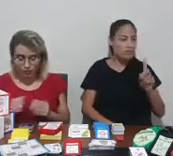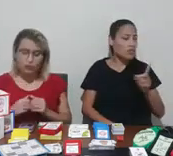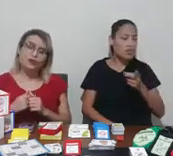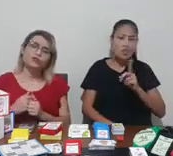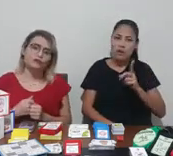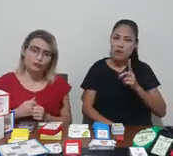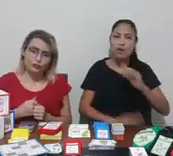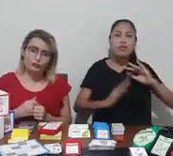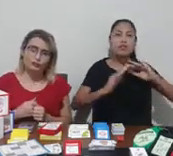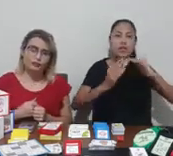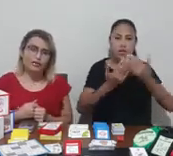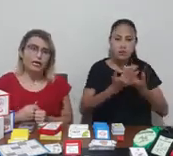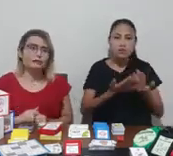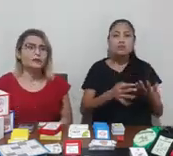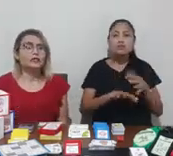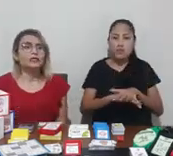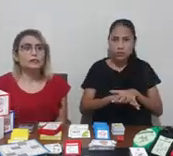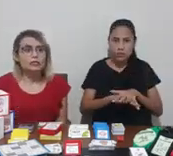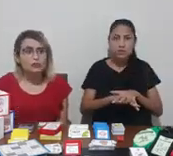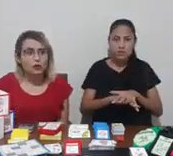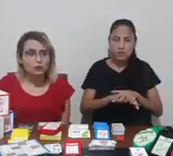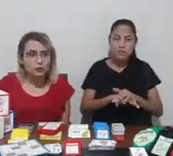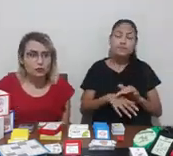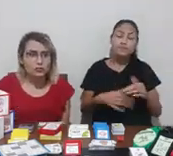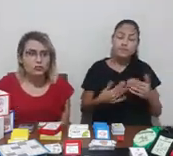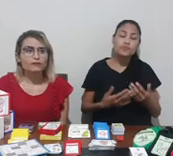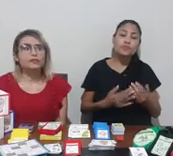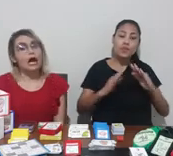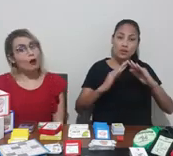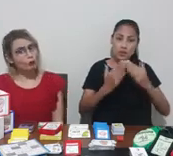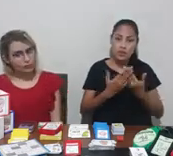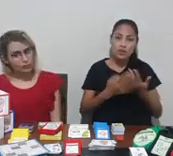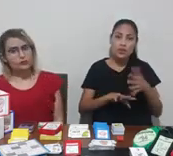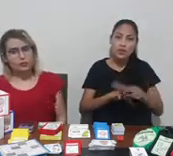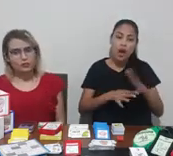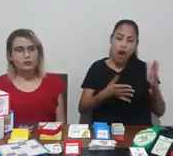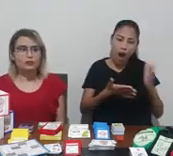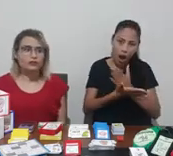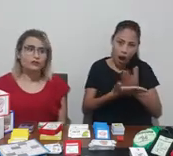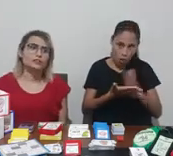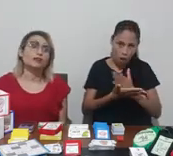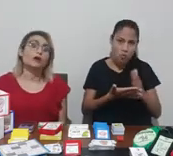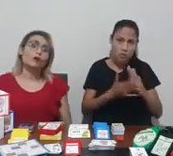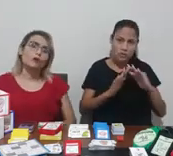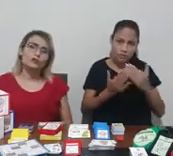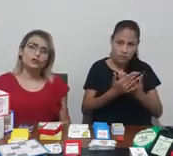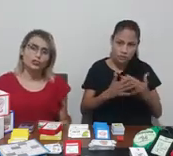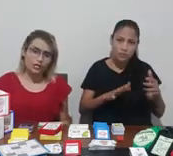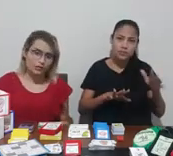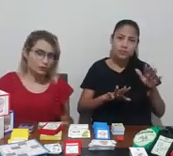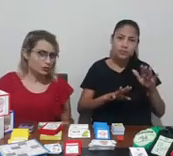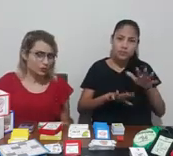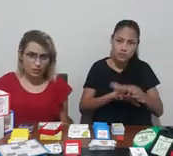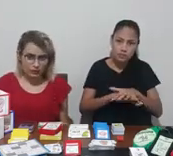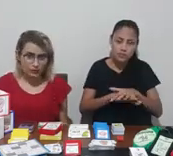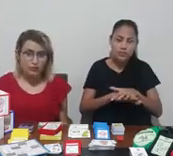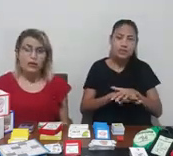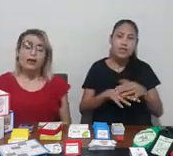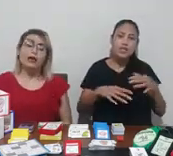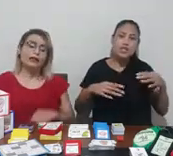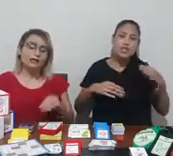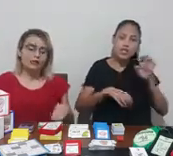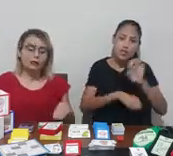escolas inclusivas, tá? Então, nas escolas inclusivas, algumas escolas inclusivas, em alguns estados ou